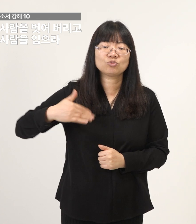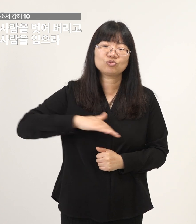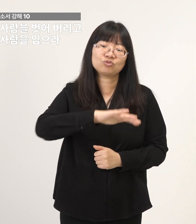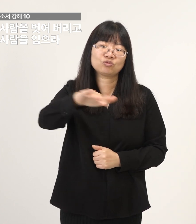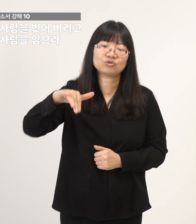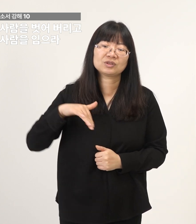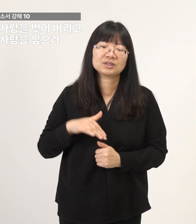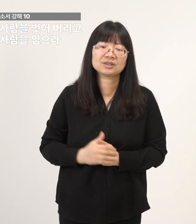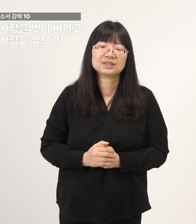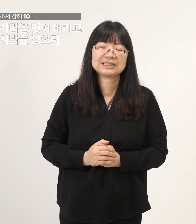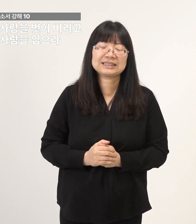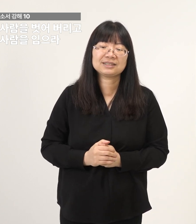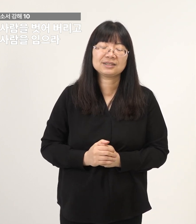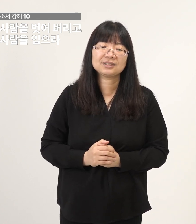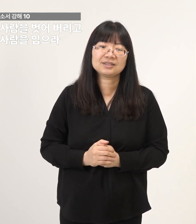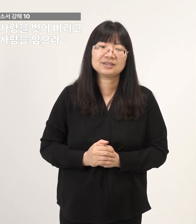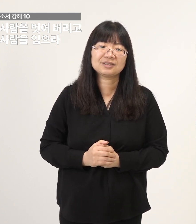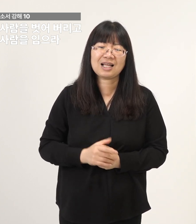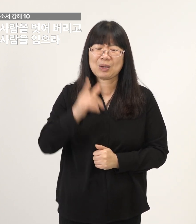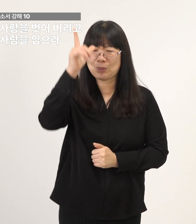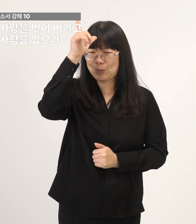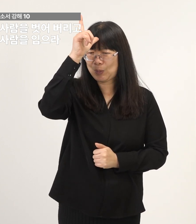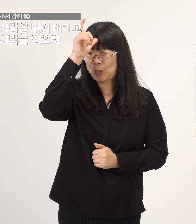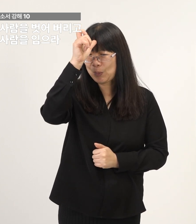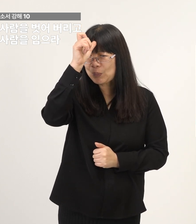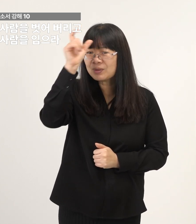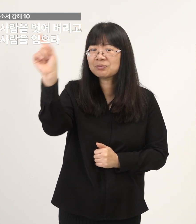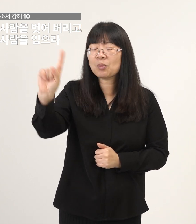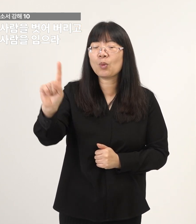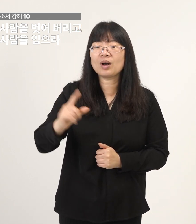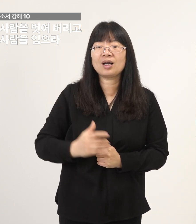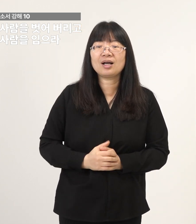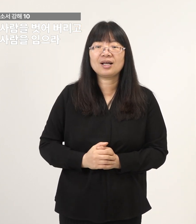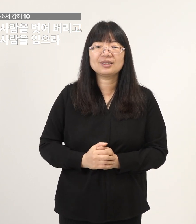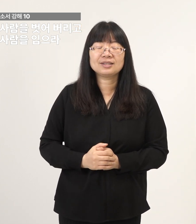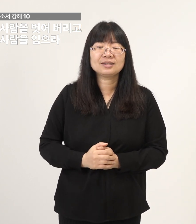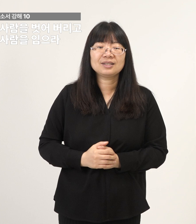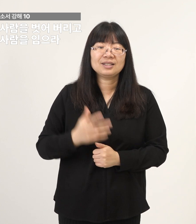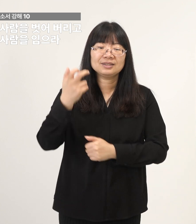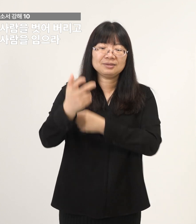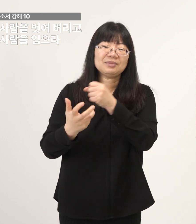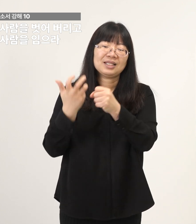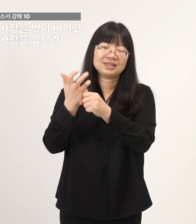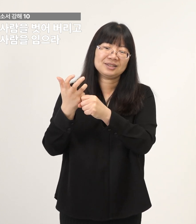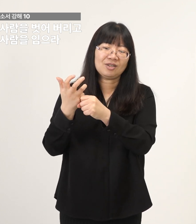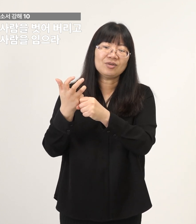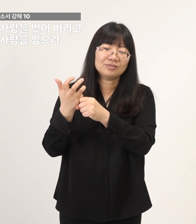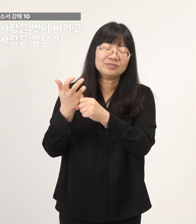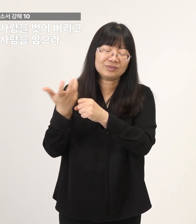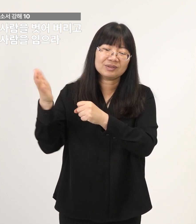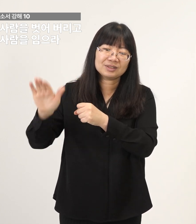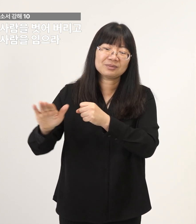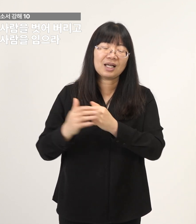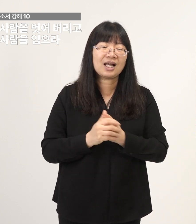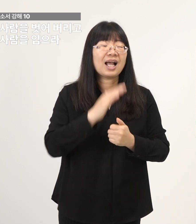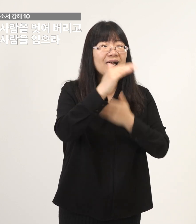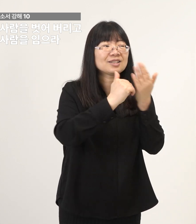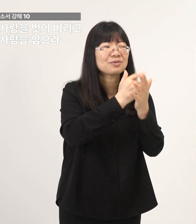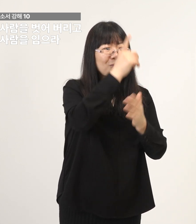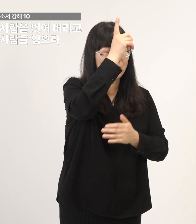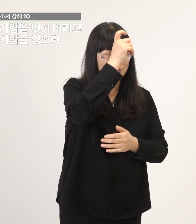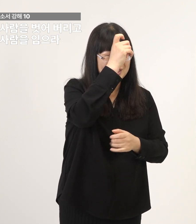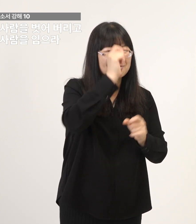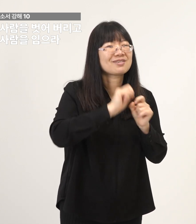우리는 시컷 고집 부려봐야 7, 80 부리다가 가는데 하나님의 고집은